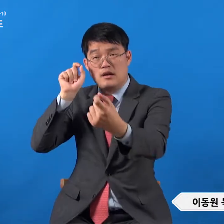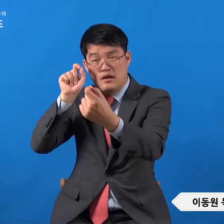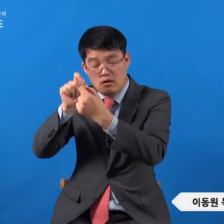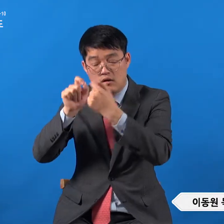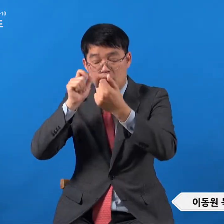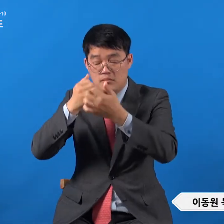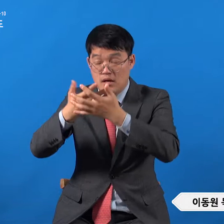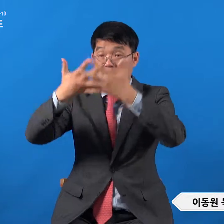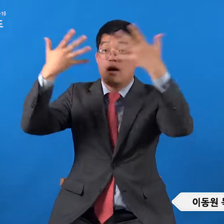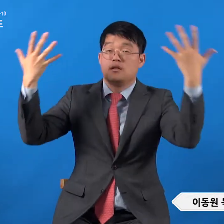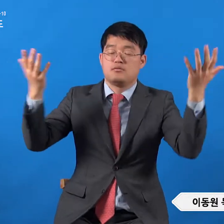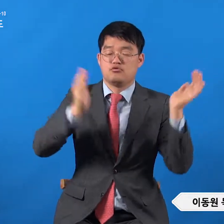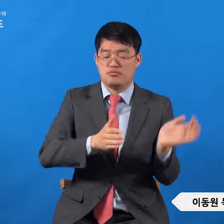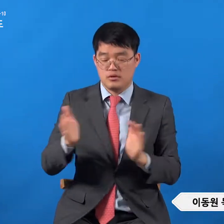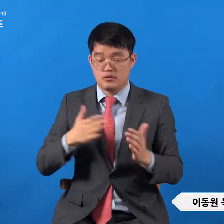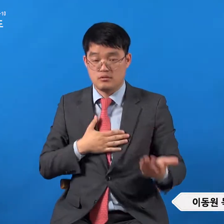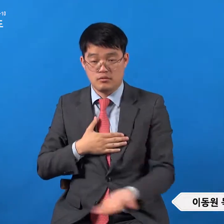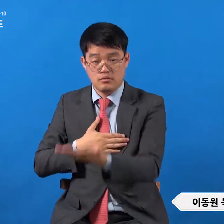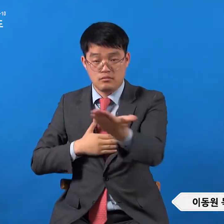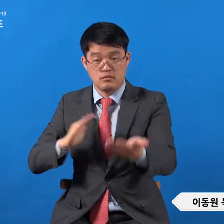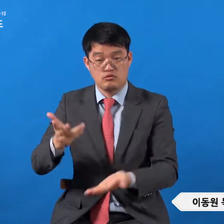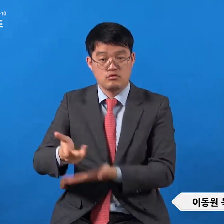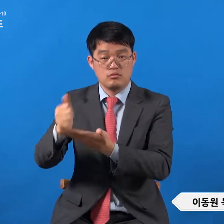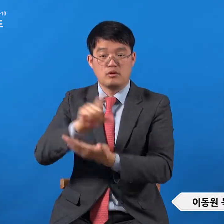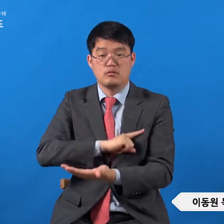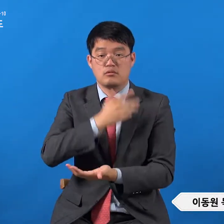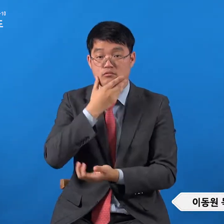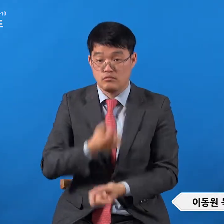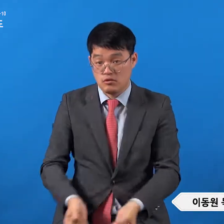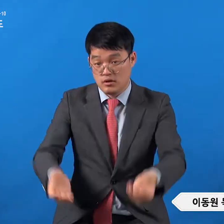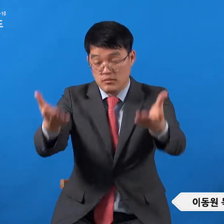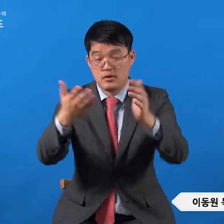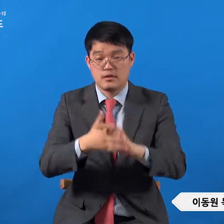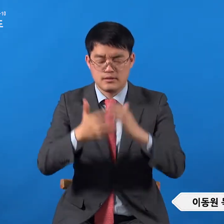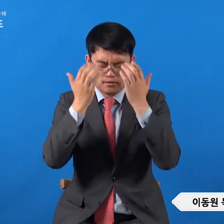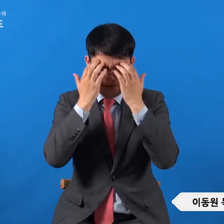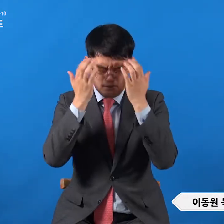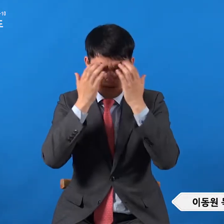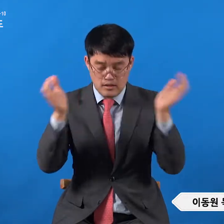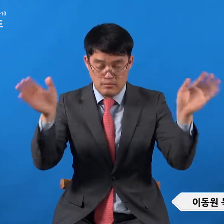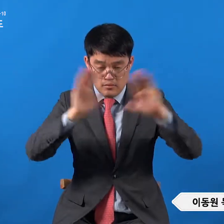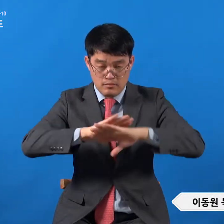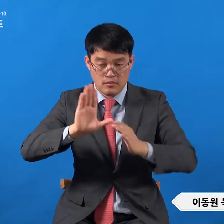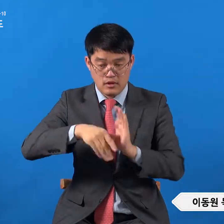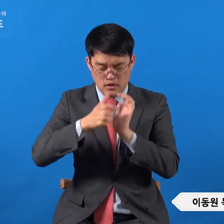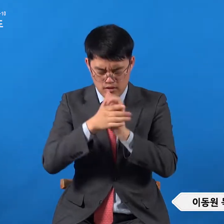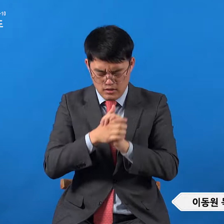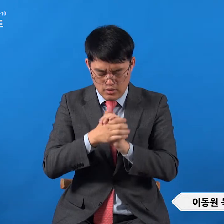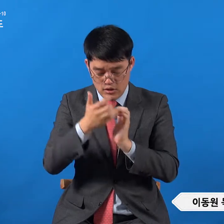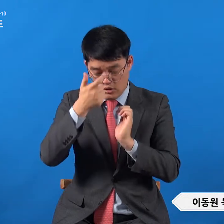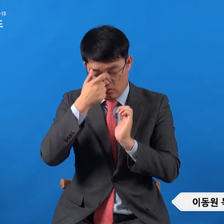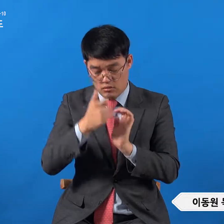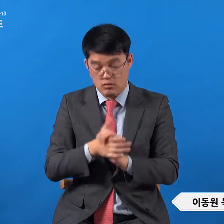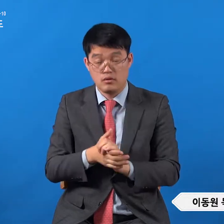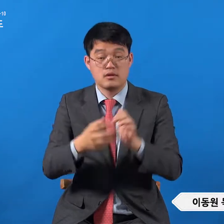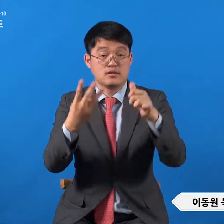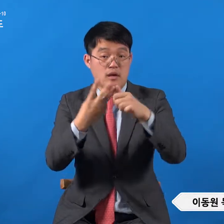준비하는 저와 여러분이 되시기를 주의 이름으로 축원합니다. 환난의 밤에 우리가 드려야 할 기도, 세